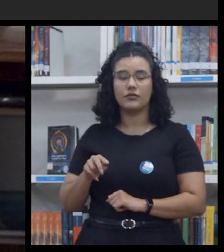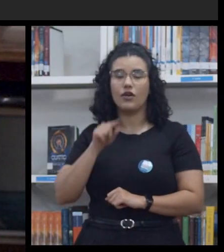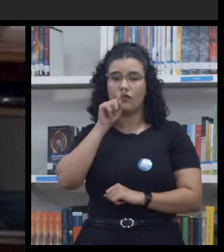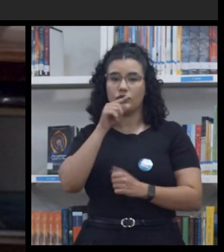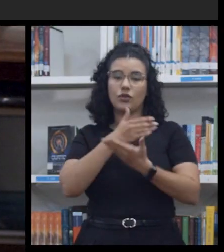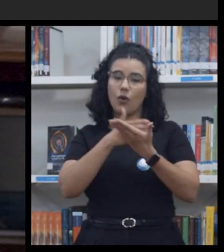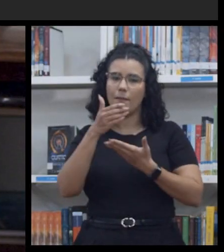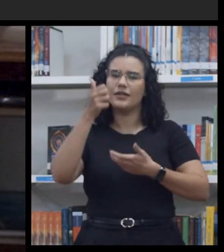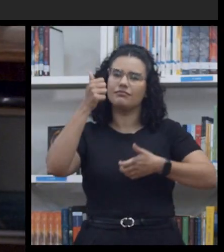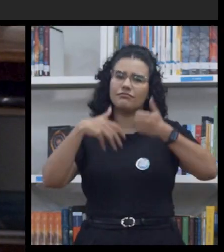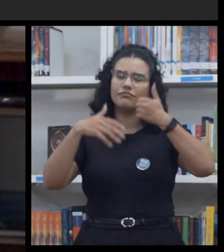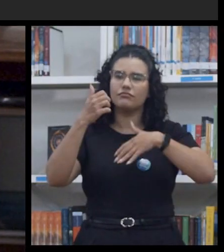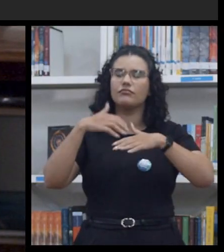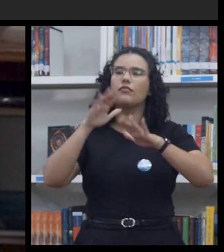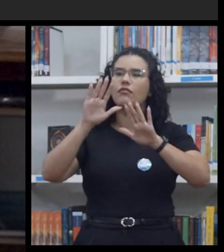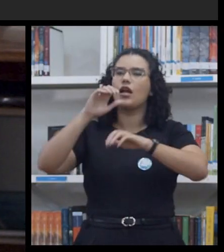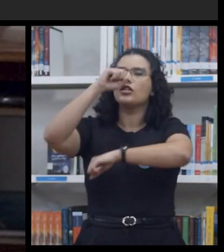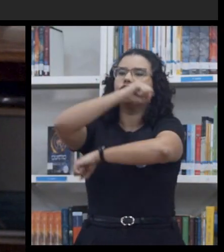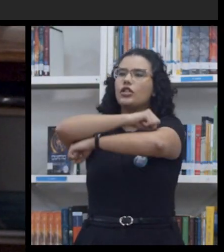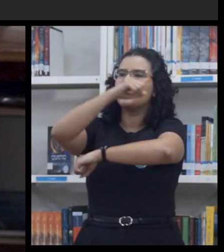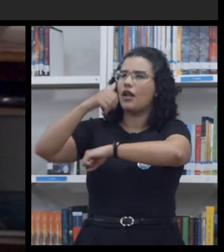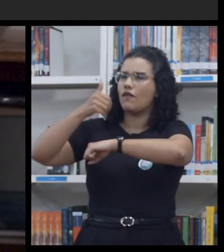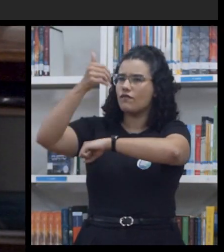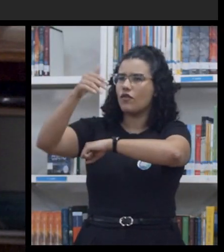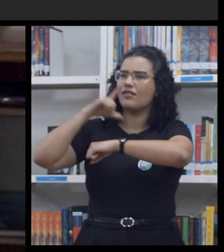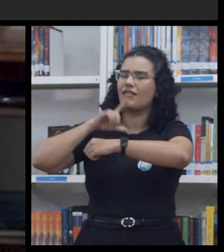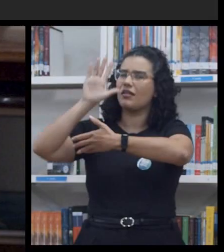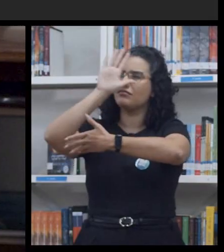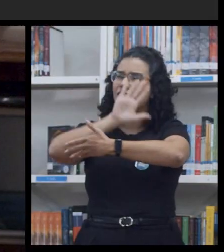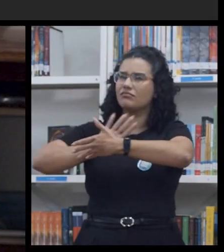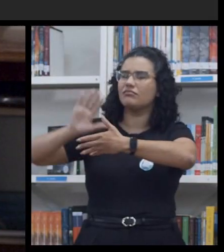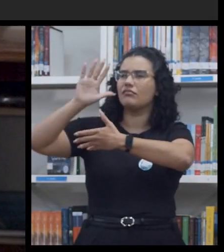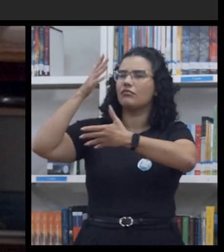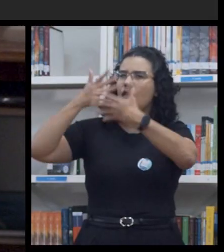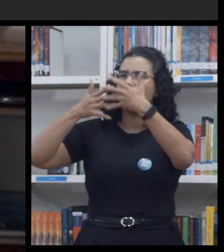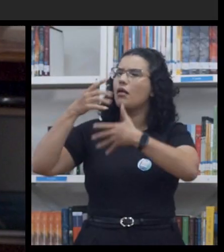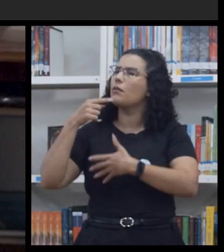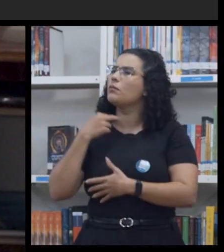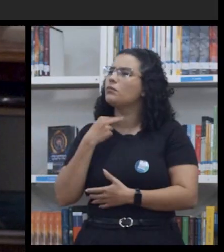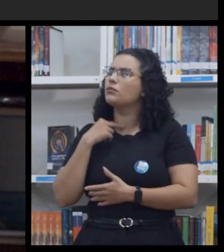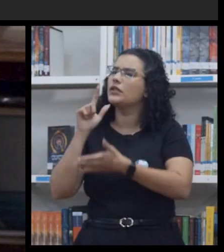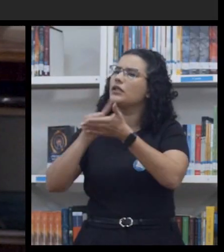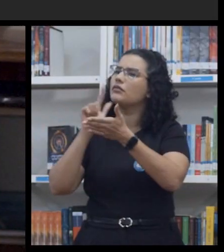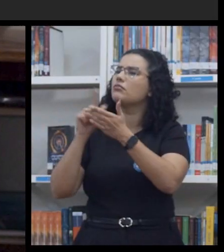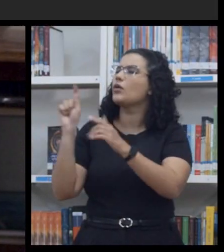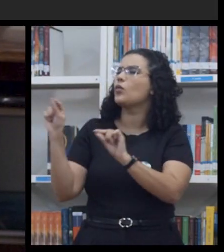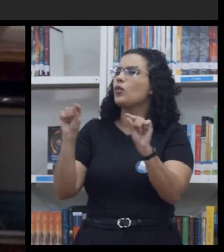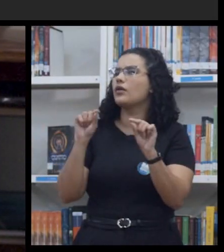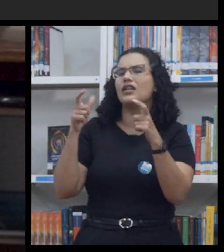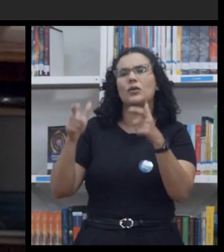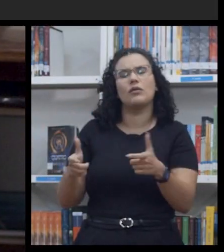Através das janelas, os vidros do lado de fora, eles eram embaçados. Por que ninguém limpava? Que lugar é